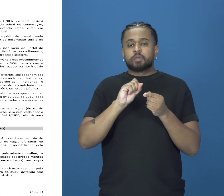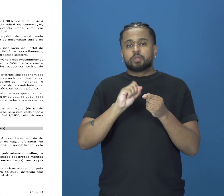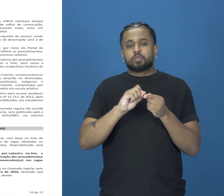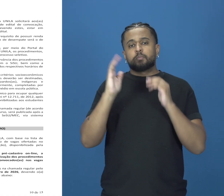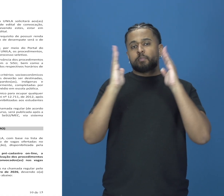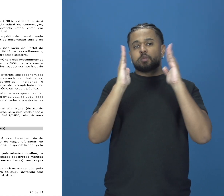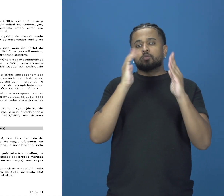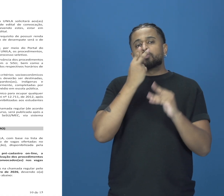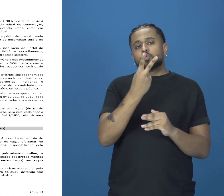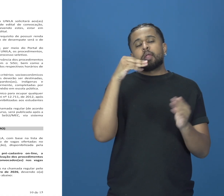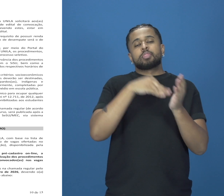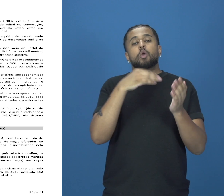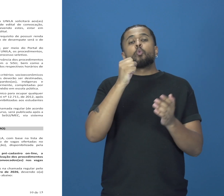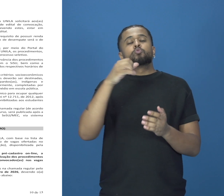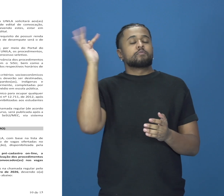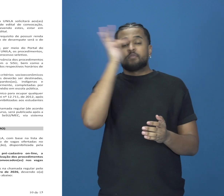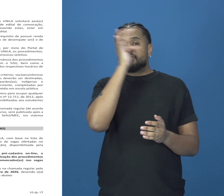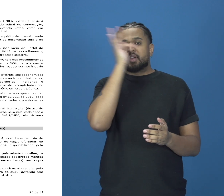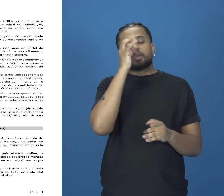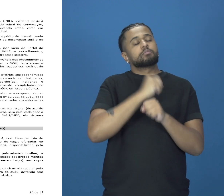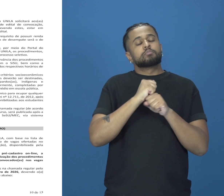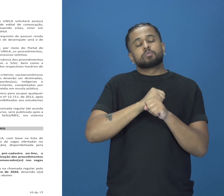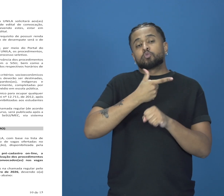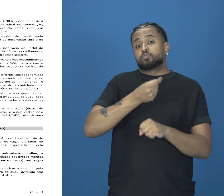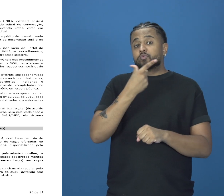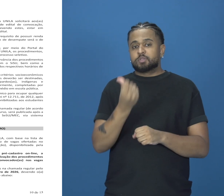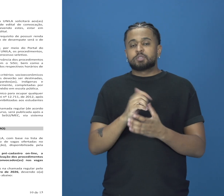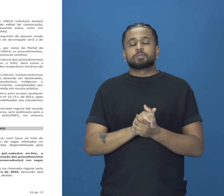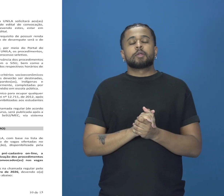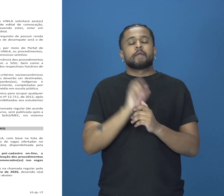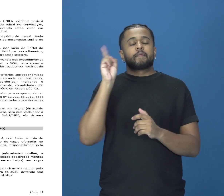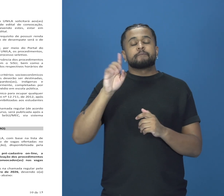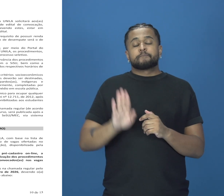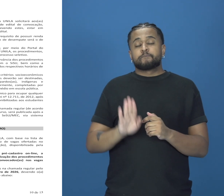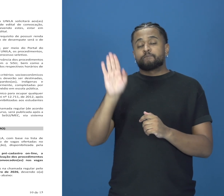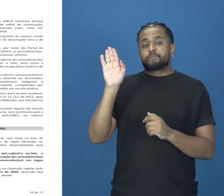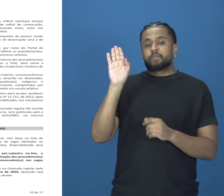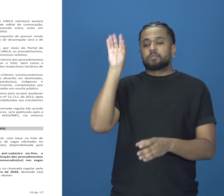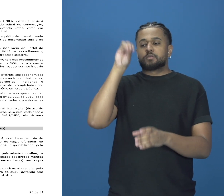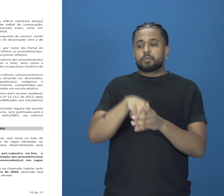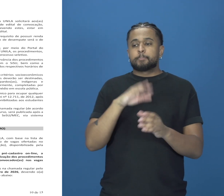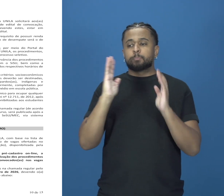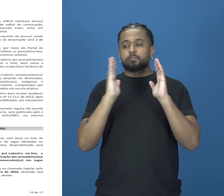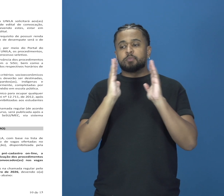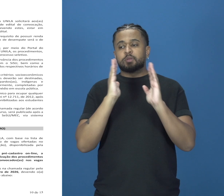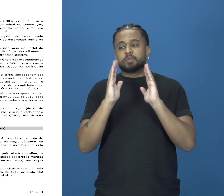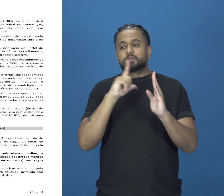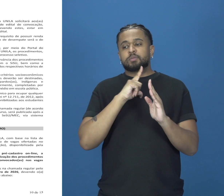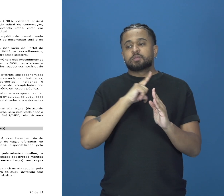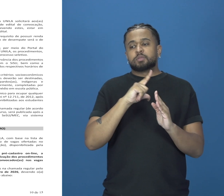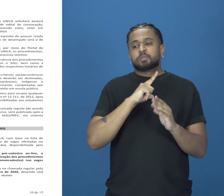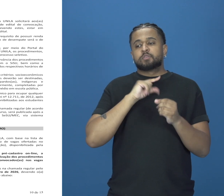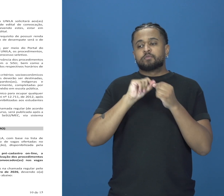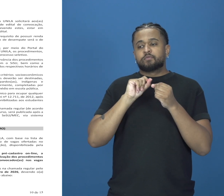realizado no período de 2 a 8 de fevereiro de 2026, devendo o candidato, dentro deste prazo, atender